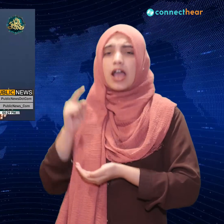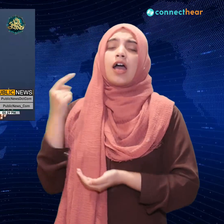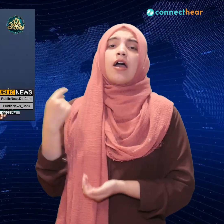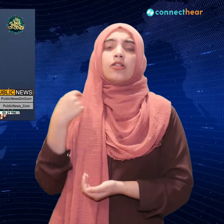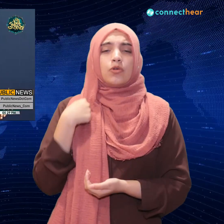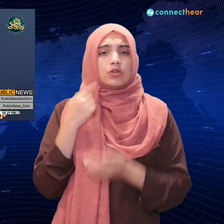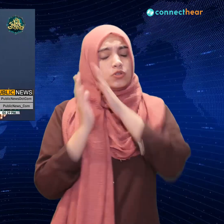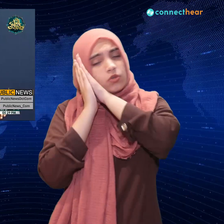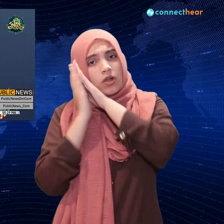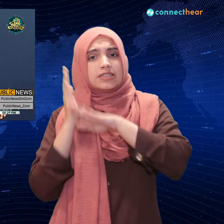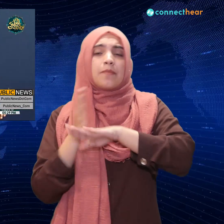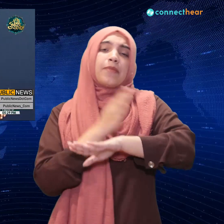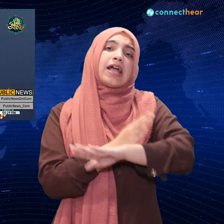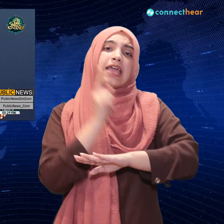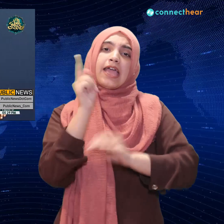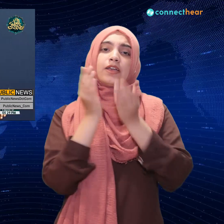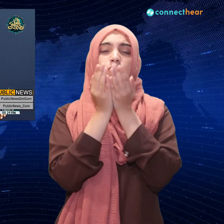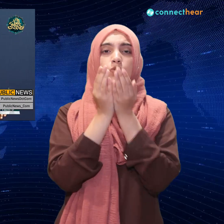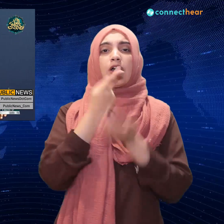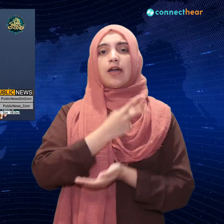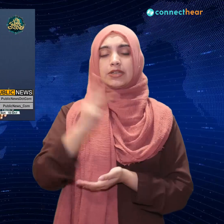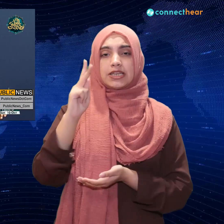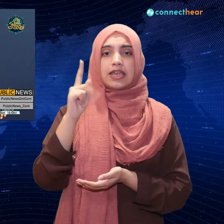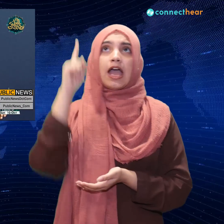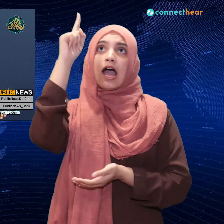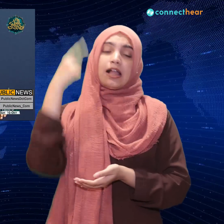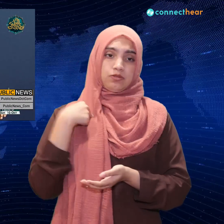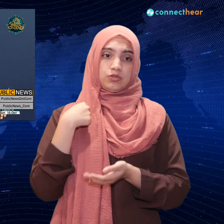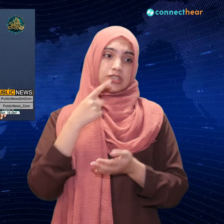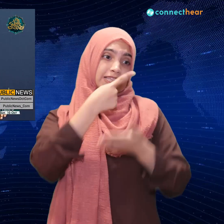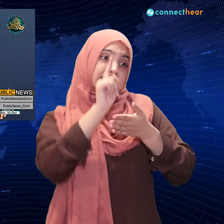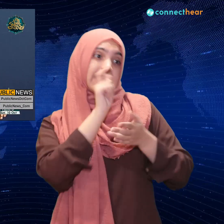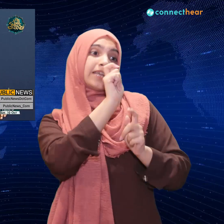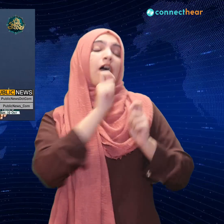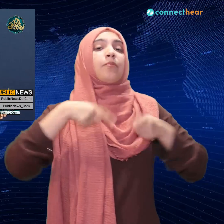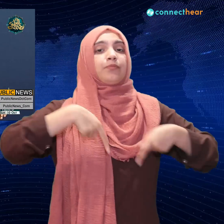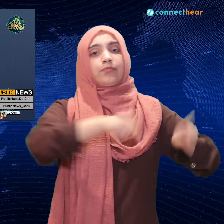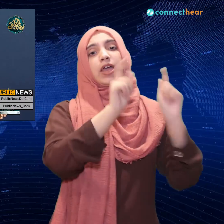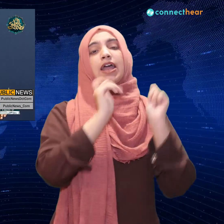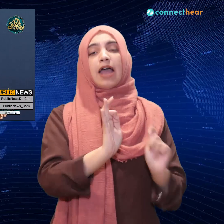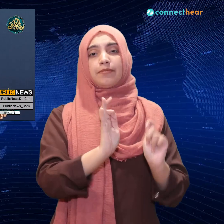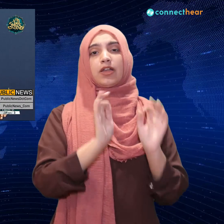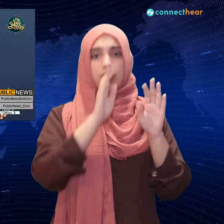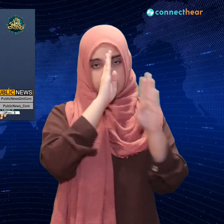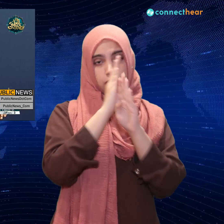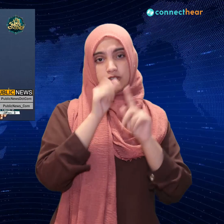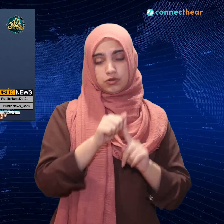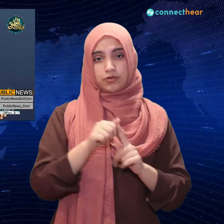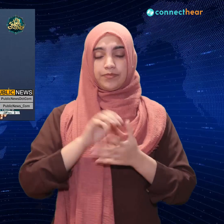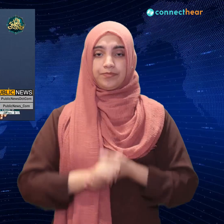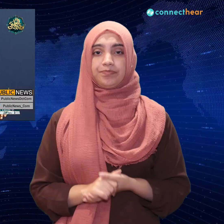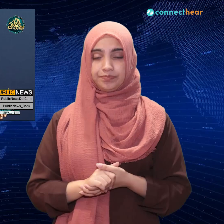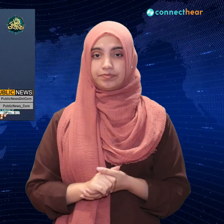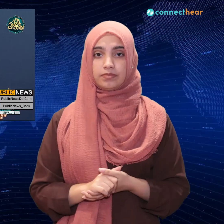پہلے ایک ہی دعا ہوتی تھی کہ دعا کرو کہ اللہ مجھے سیدھے راستے پہ لگا۔ تو ہم بھی بچپن میں سارے